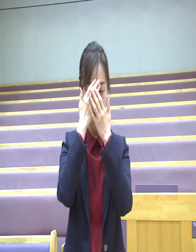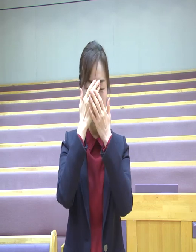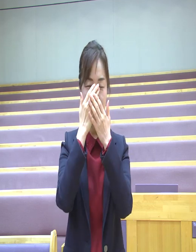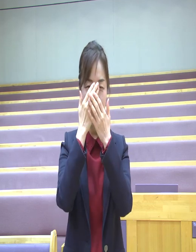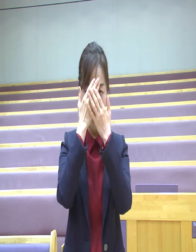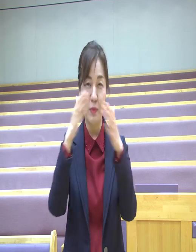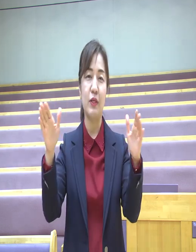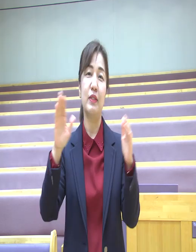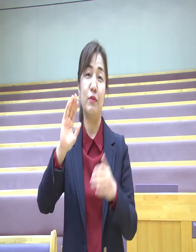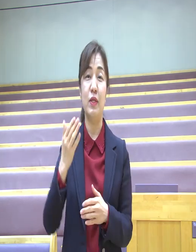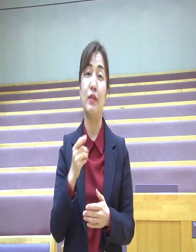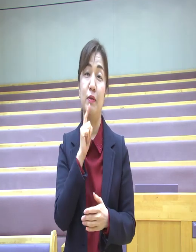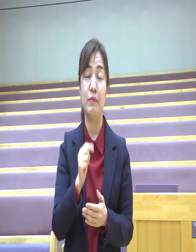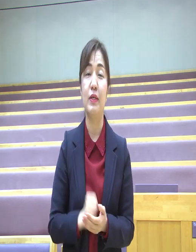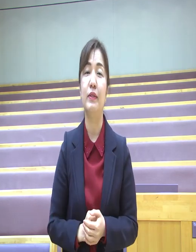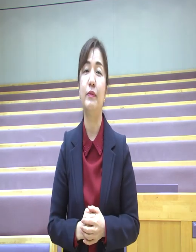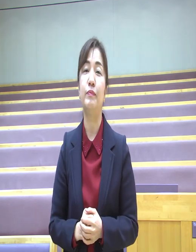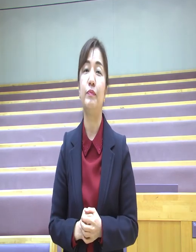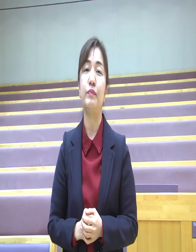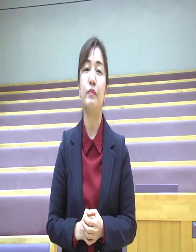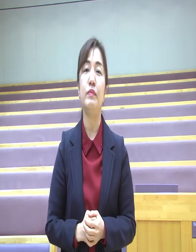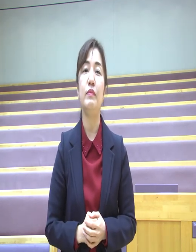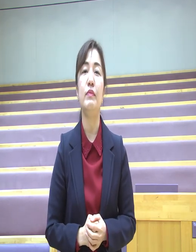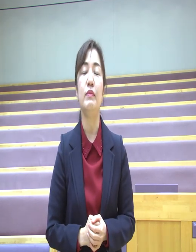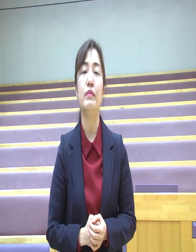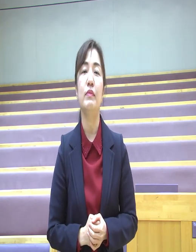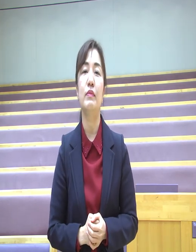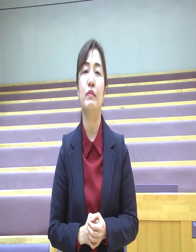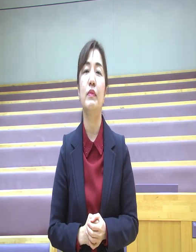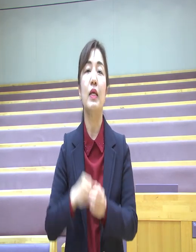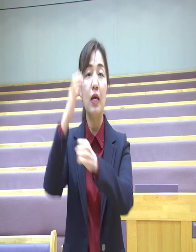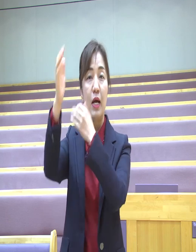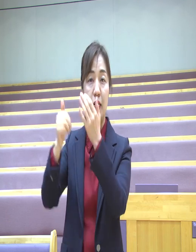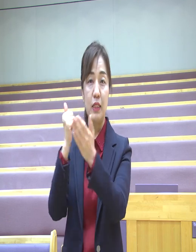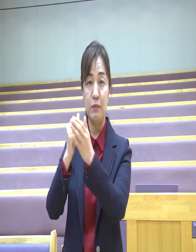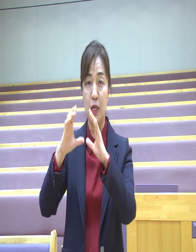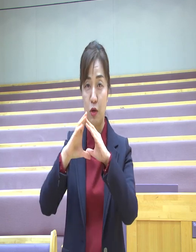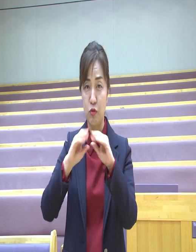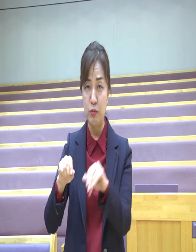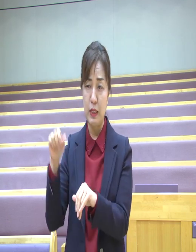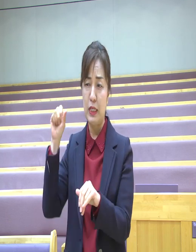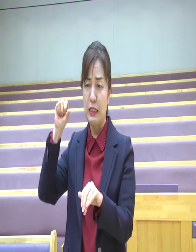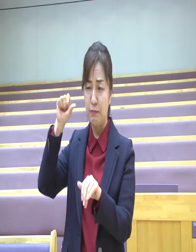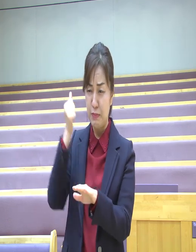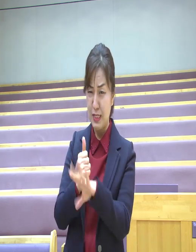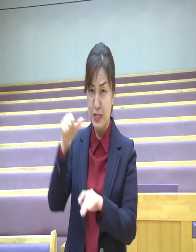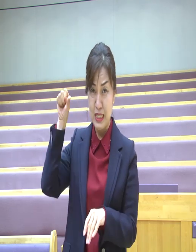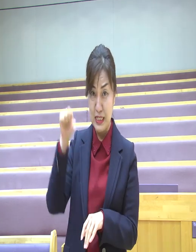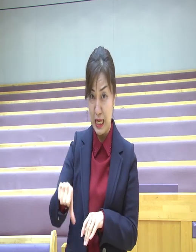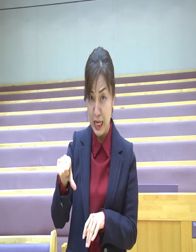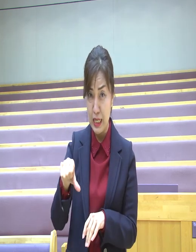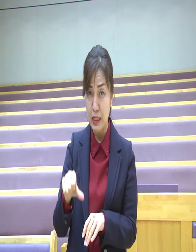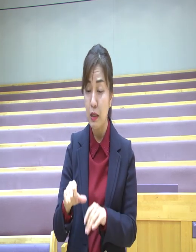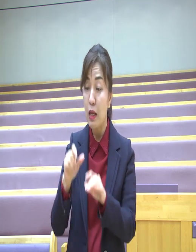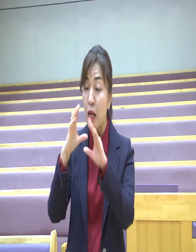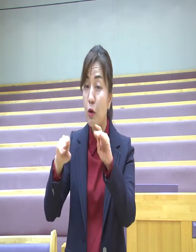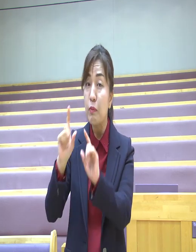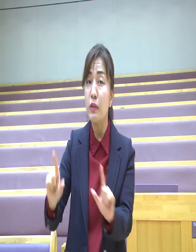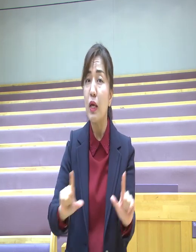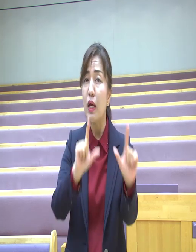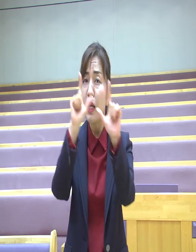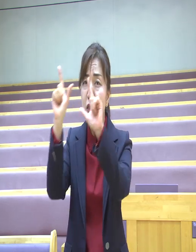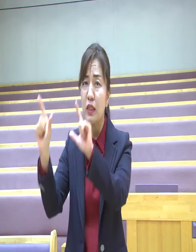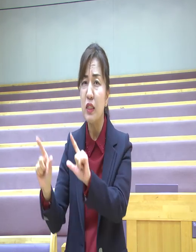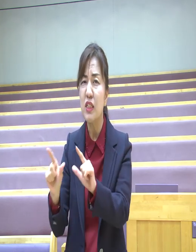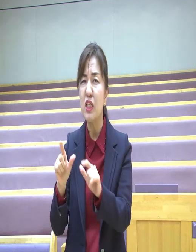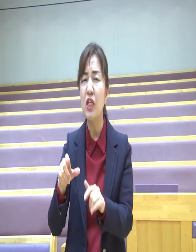의미가 유월이라는 말에 담겨져 있습니다. 하나님은 애굽에 내린 마지막 재앙으로 애굽에 살고 있는